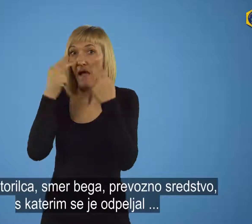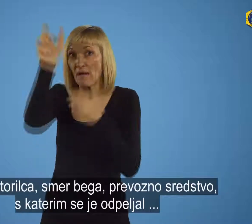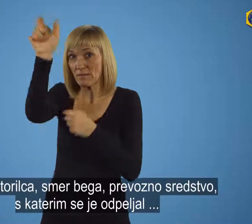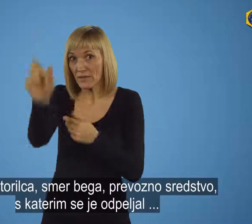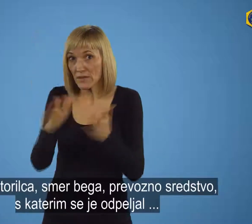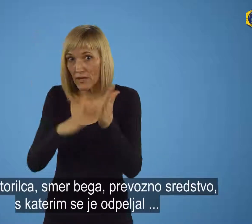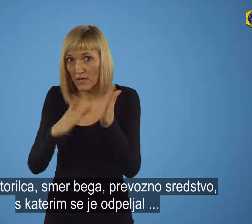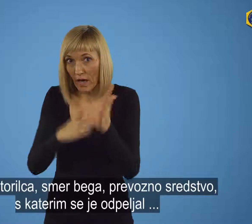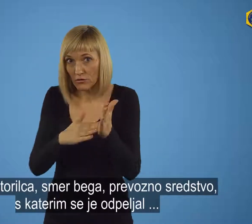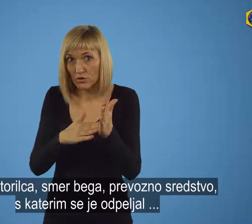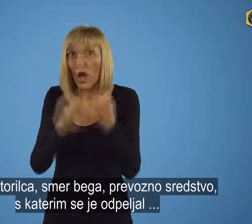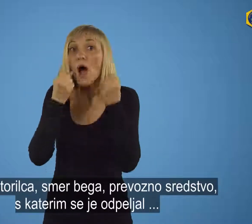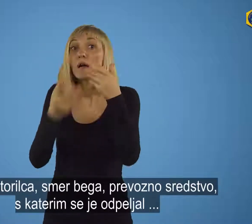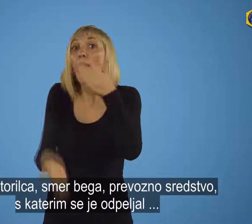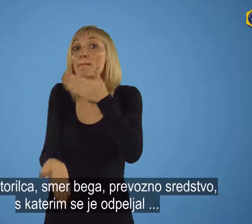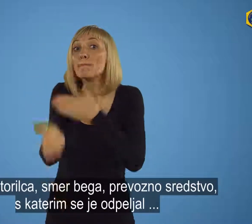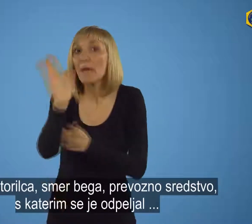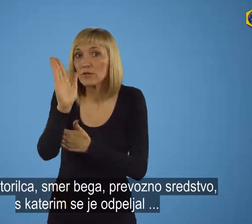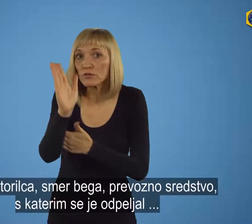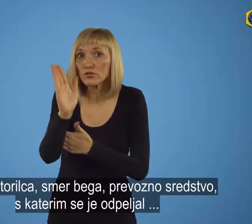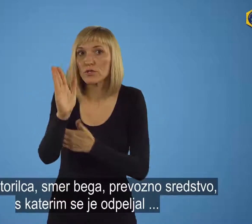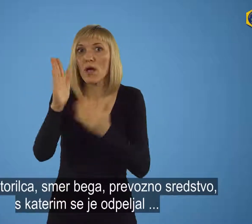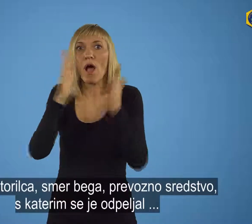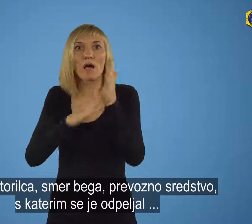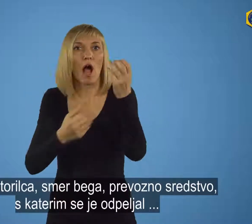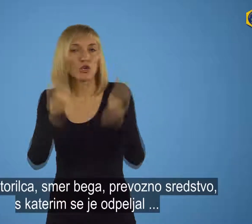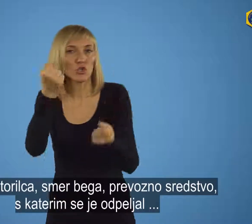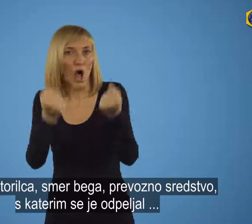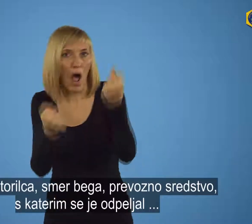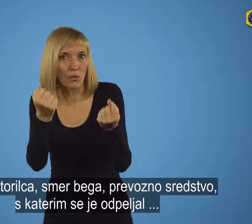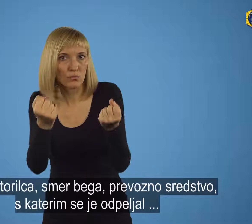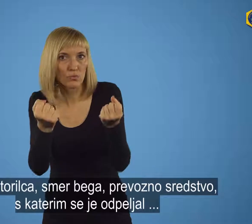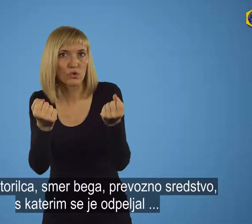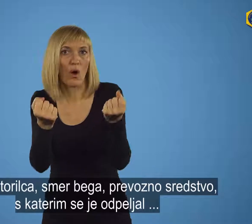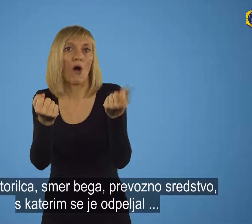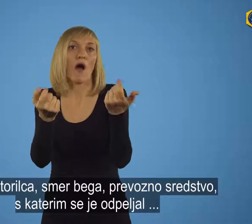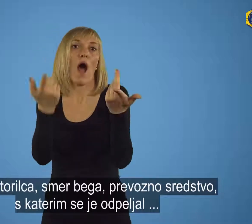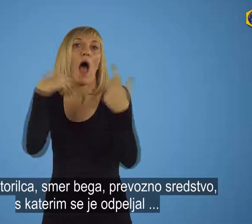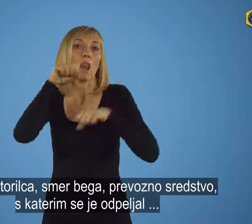Izgled storilca, smer bega, prevozno sredstvo, s katerim se je odpeljal.